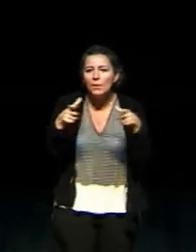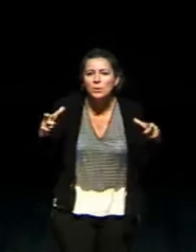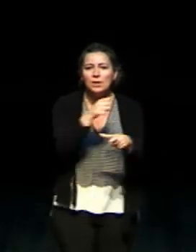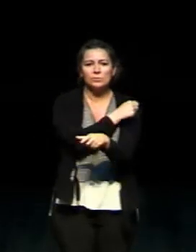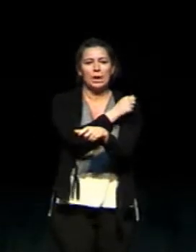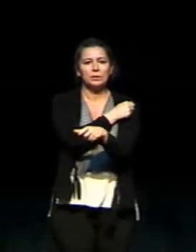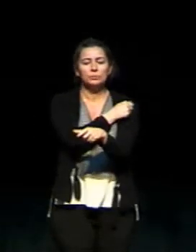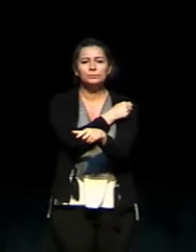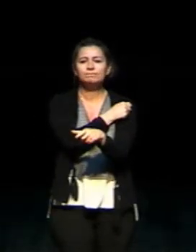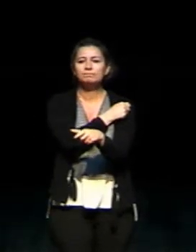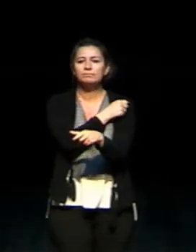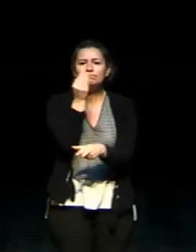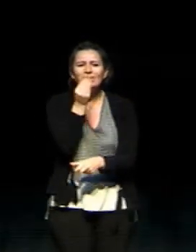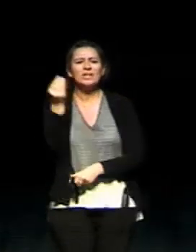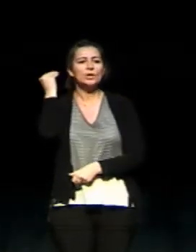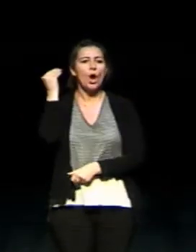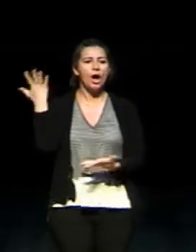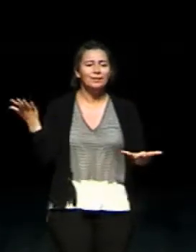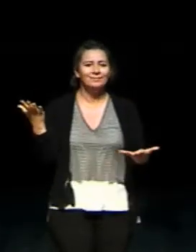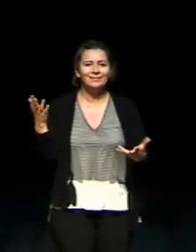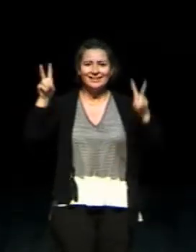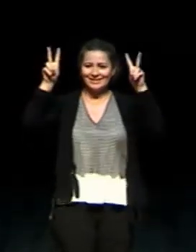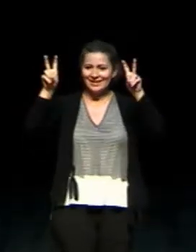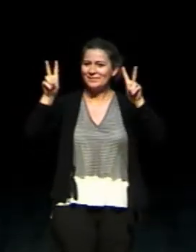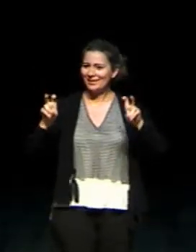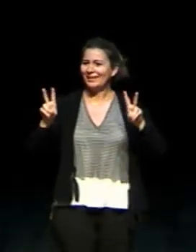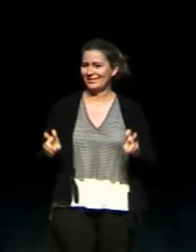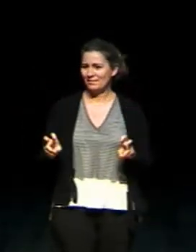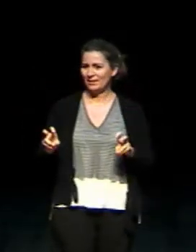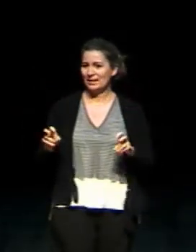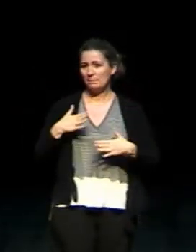Libras. Percebemos que a maioria dos alunos ignoram essas questões.